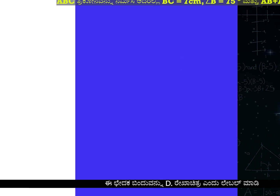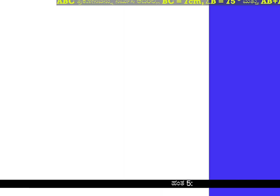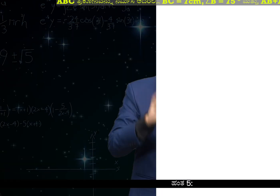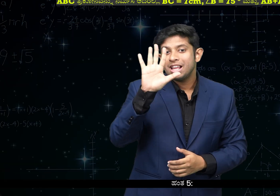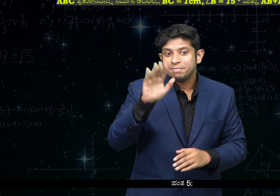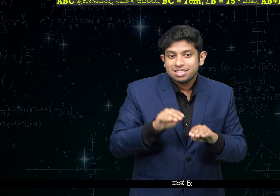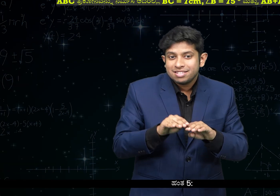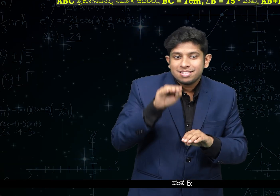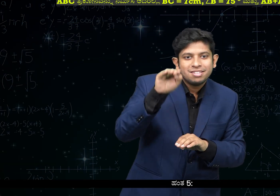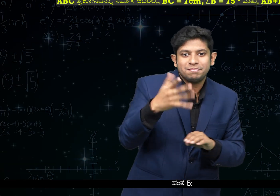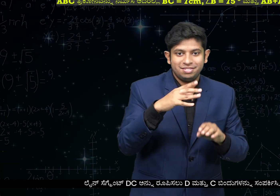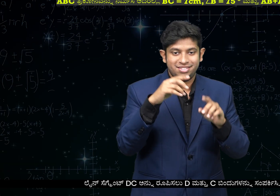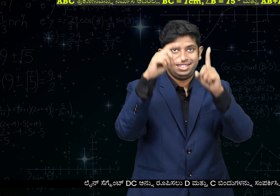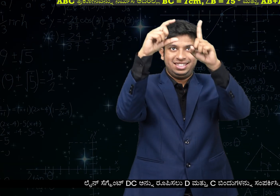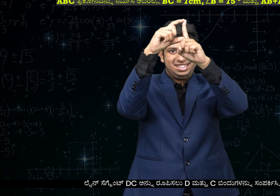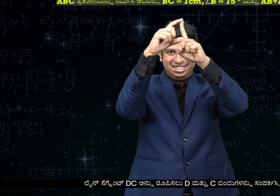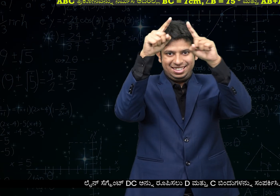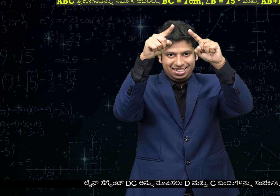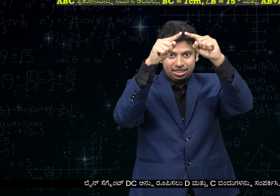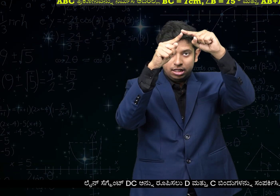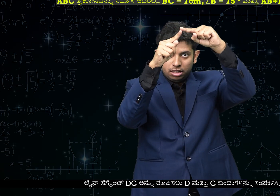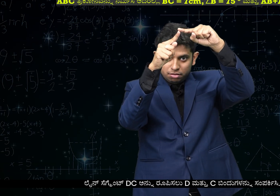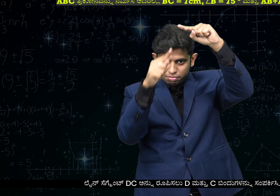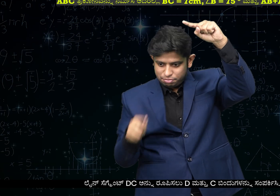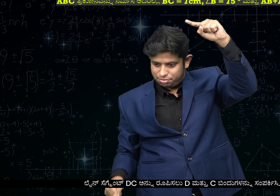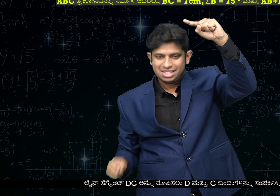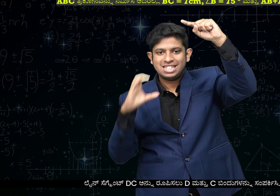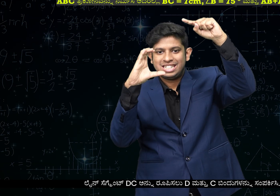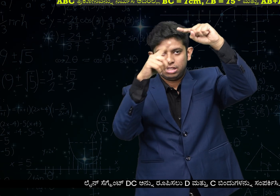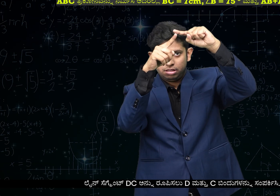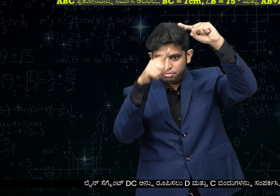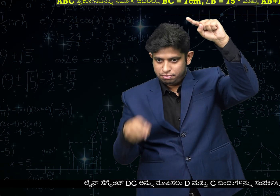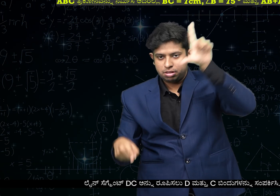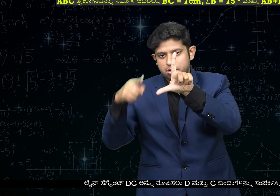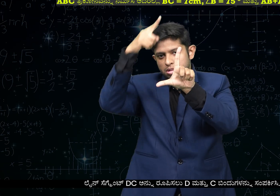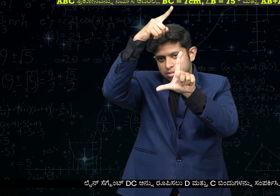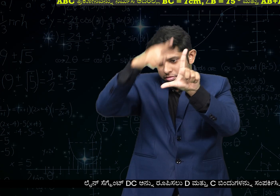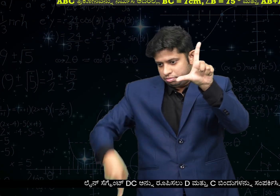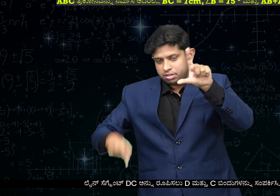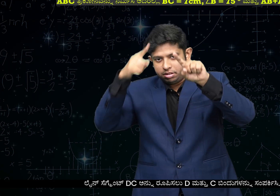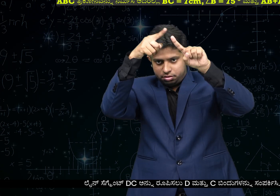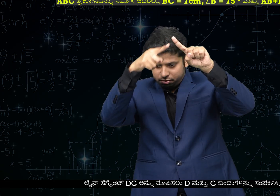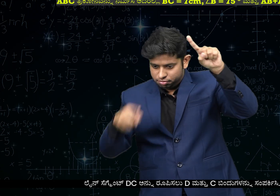ಹಂತ 5. ಲೈನ್ ಸೆಗ್ಮೆಂಟ್ ಬಿಸಿಯನ್ನು ರೂಪಿಸಲು ಡಿ ಮತ್ತು ಸಿ ಬಿಂದುಗಳನ್ನು ಸಂಪರ್ಕಿಸಿ.